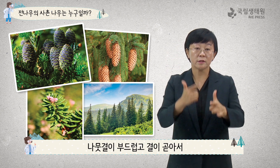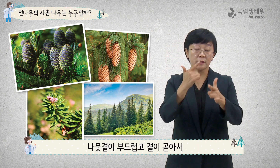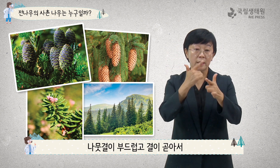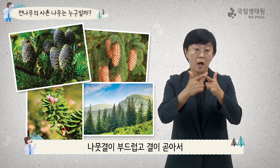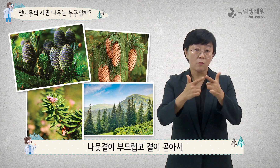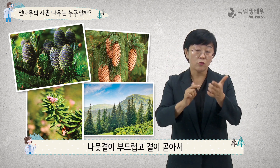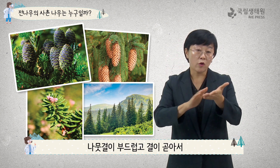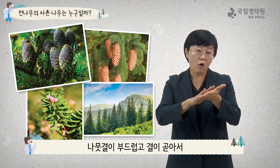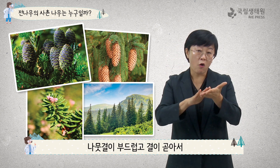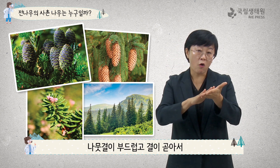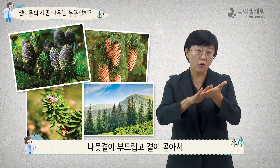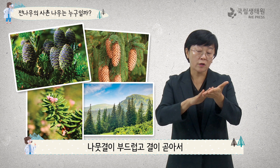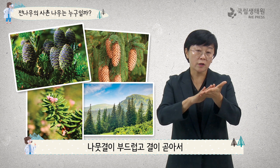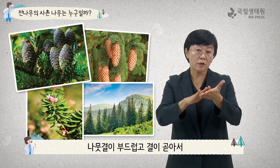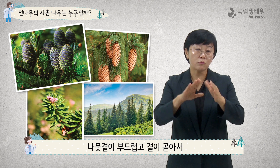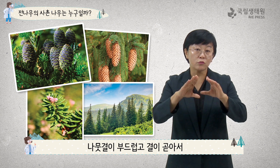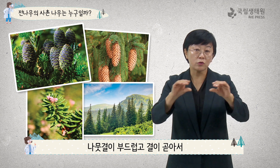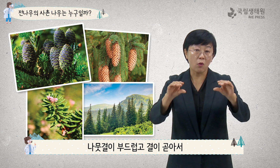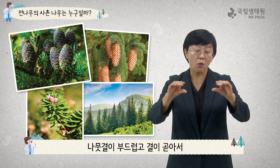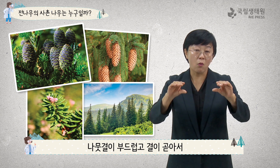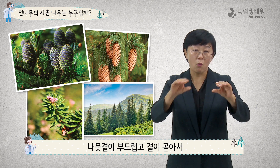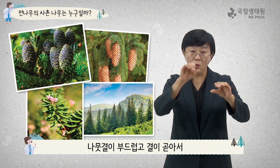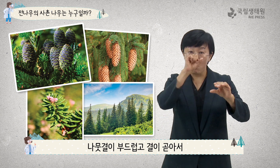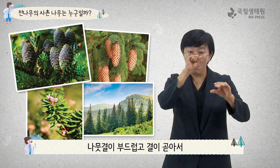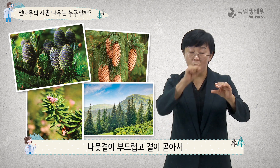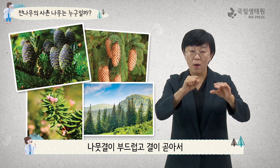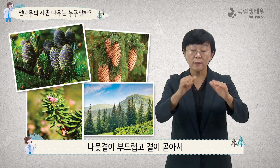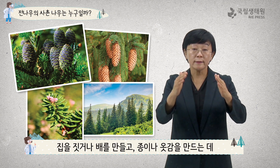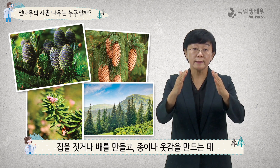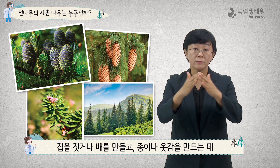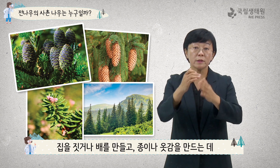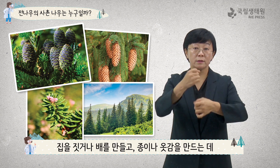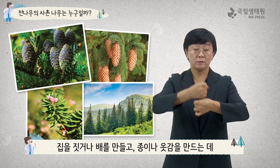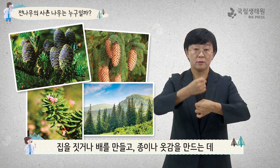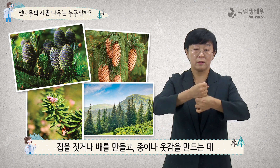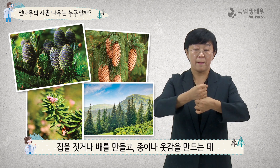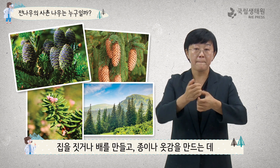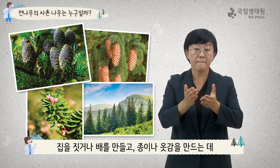나뭇결이 부드럽고 결이 곧아서 집을 짓거나 배를